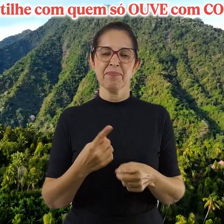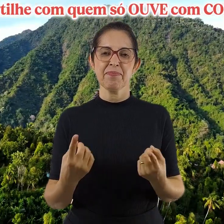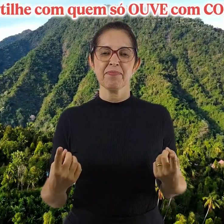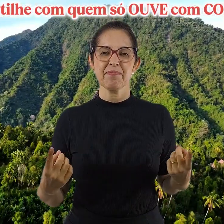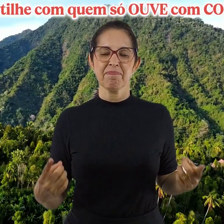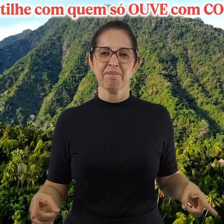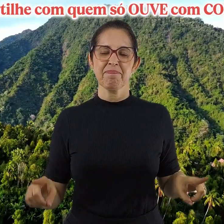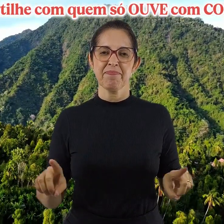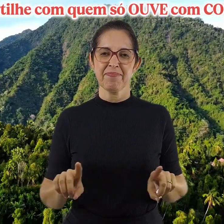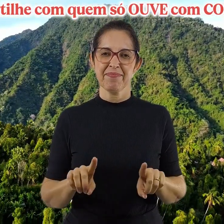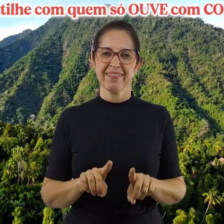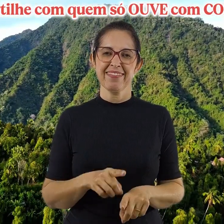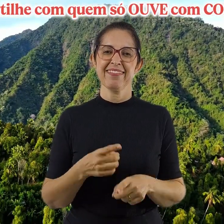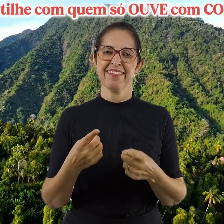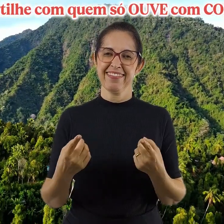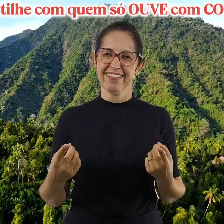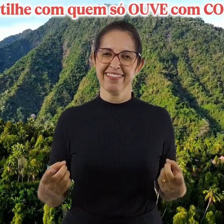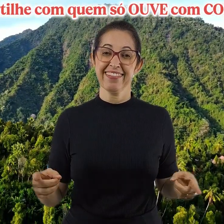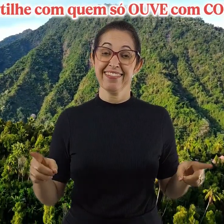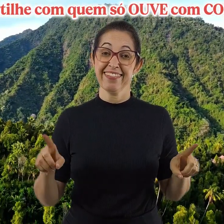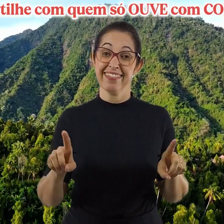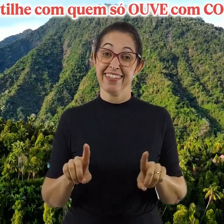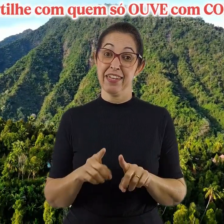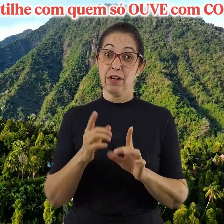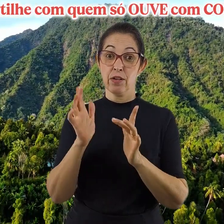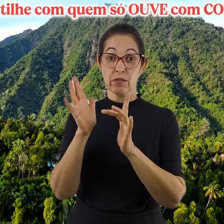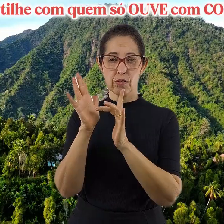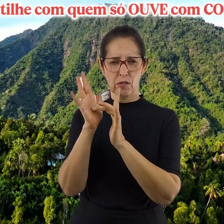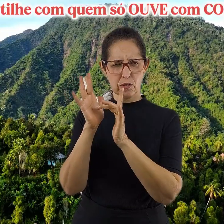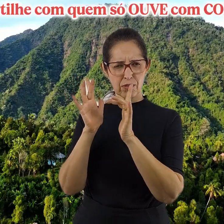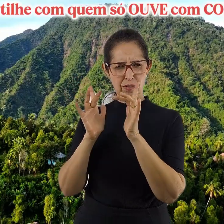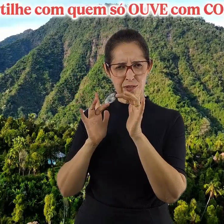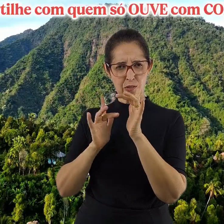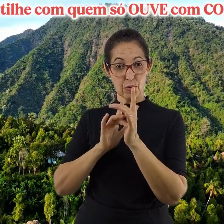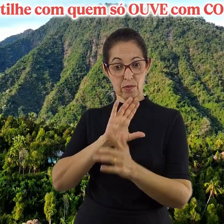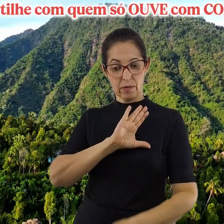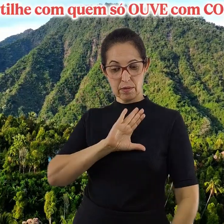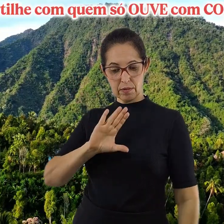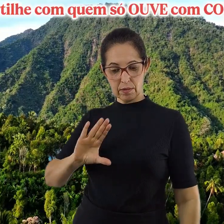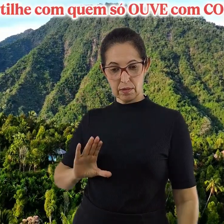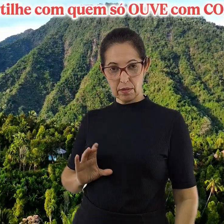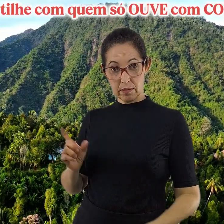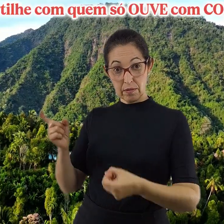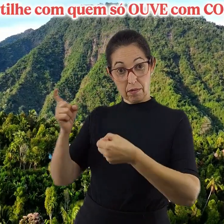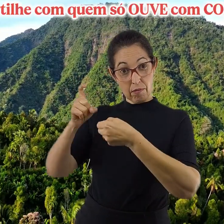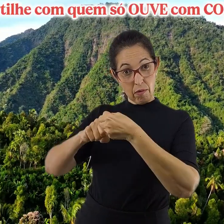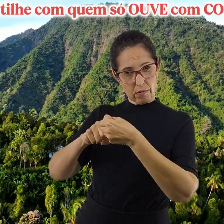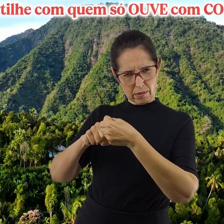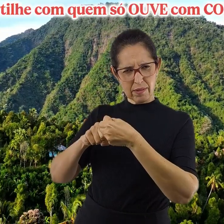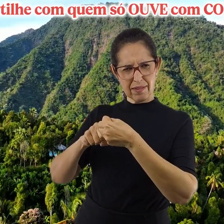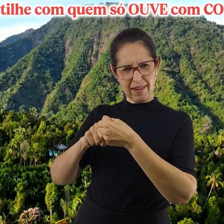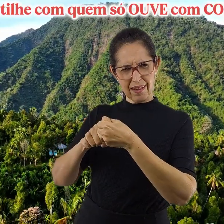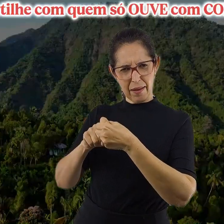Glória a Deus. Seja bendito o Senhor. breve Cristo voltará,